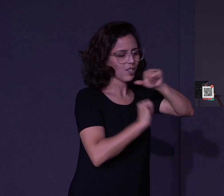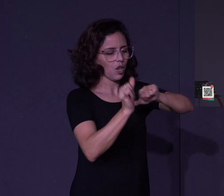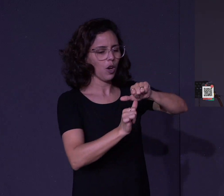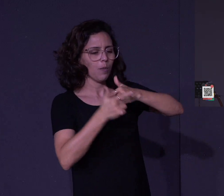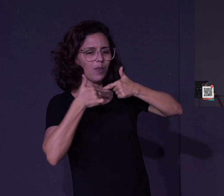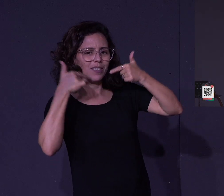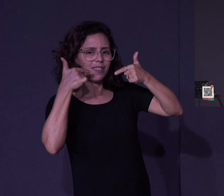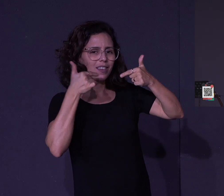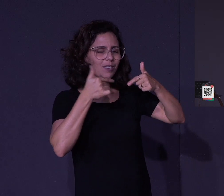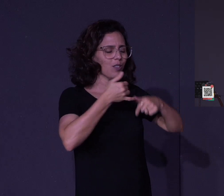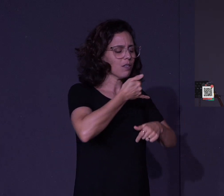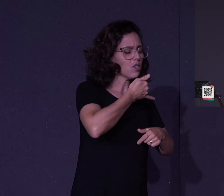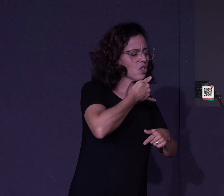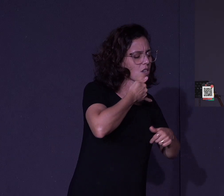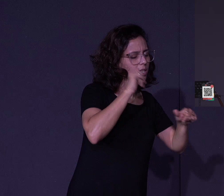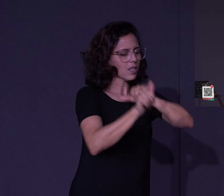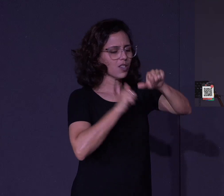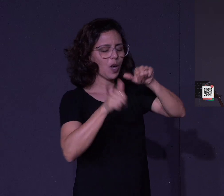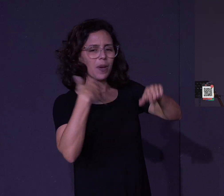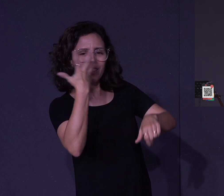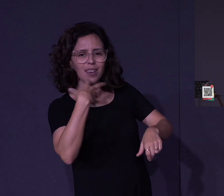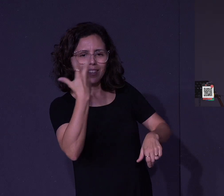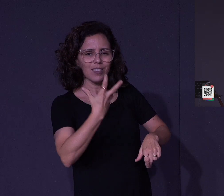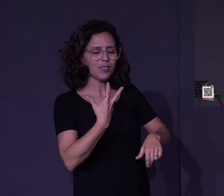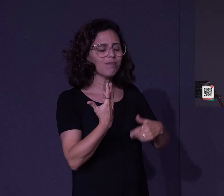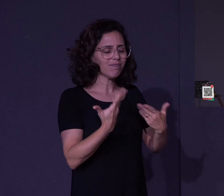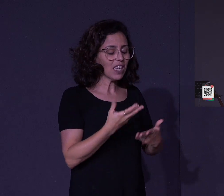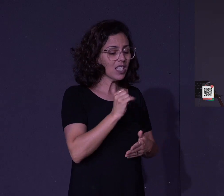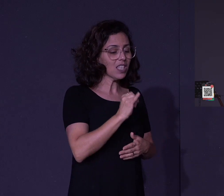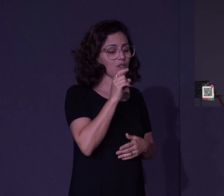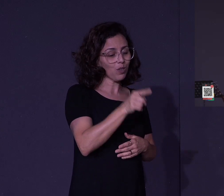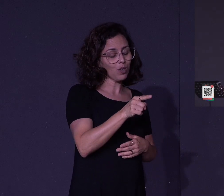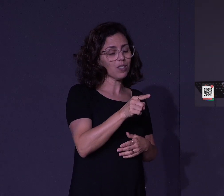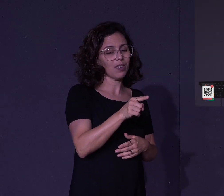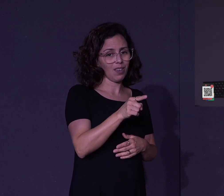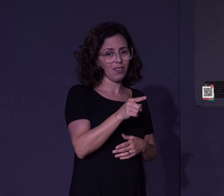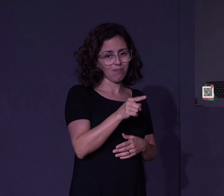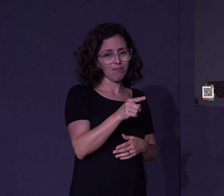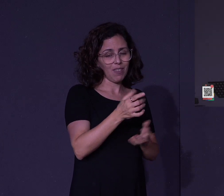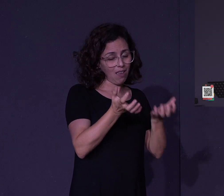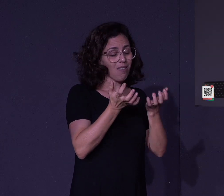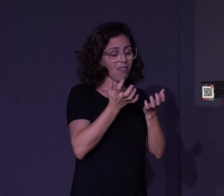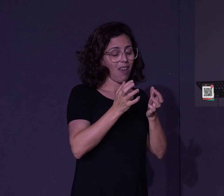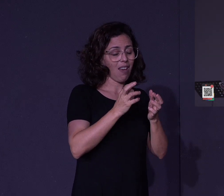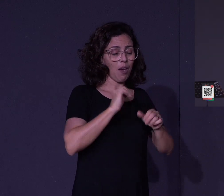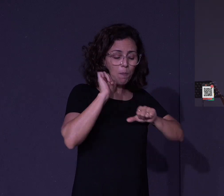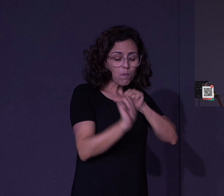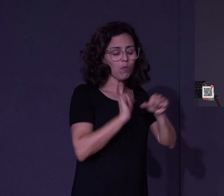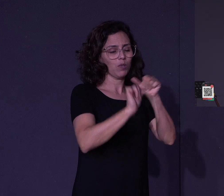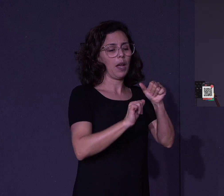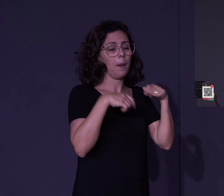Quem precisa desse agir de Deus na sua vida hoje, você só precisa se render a Ele. Qual